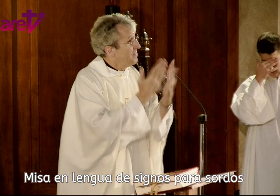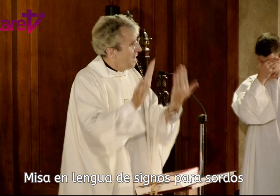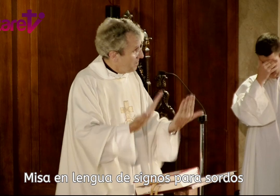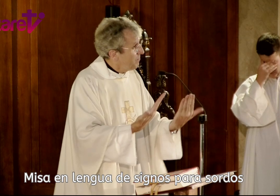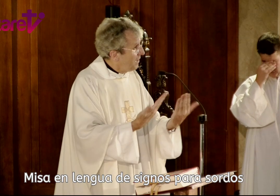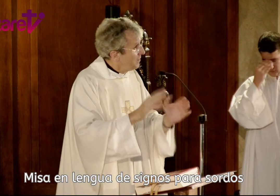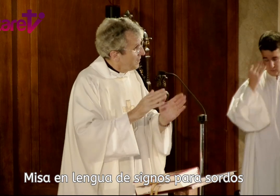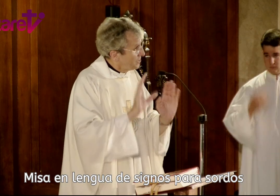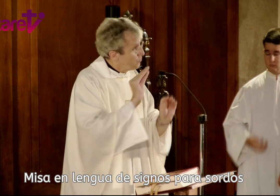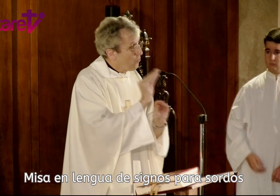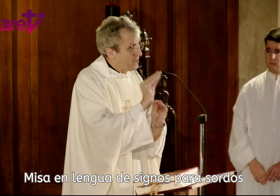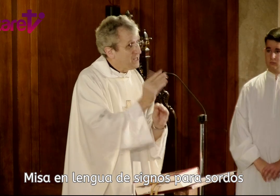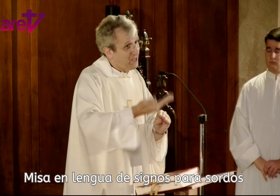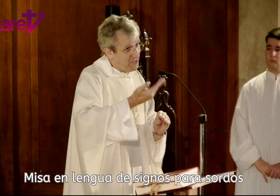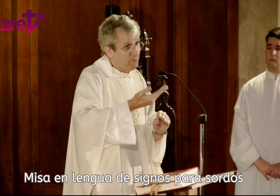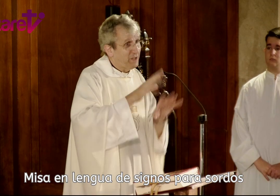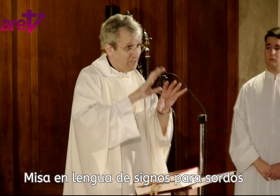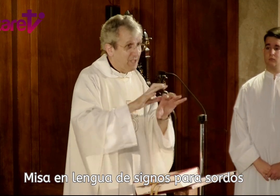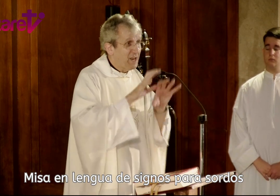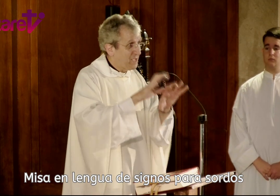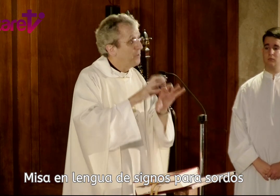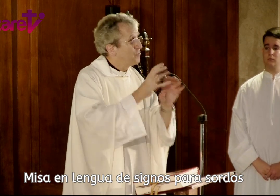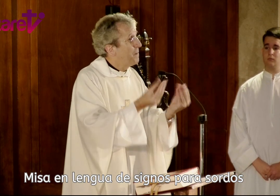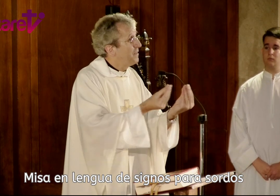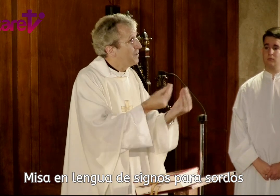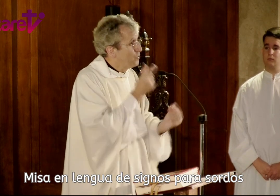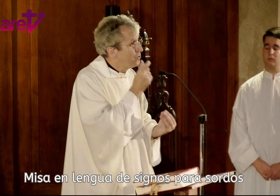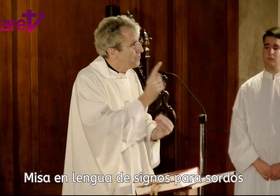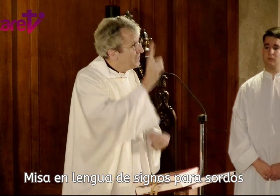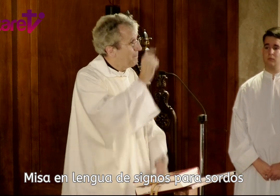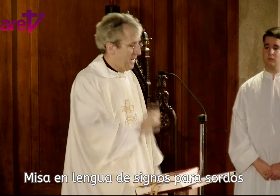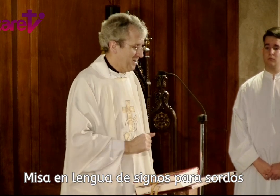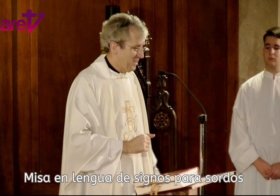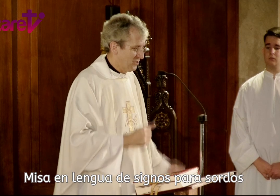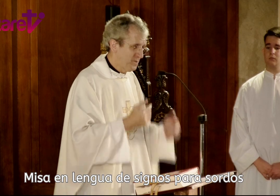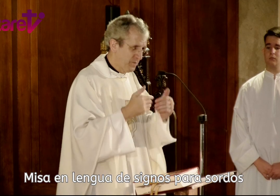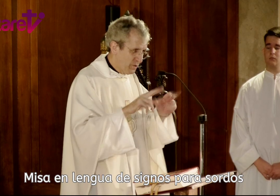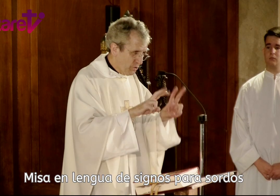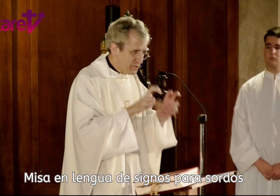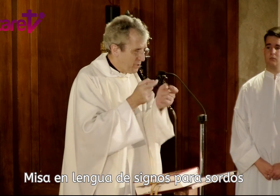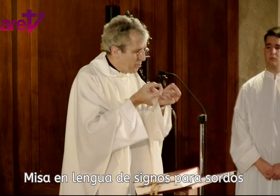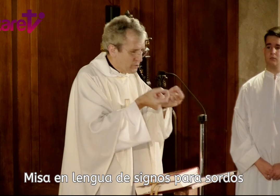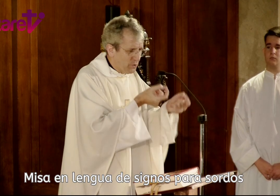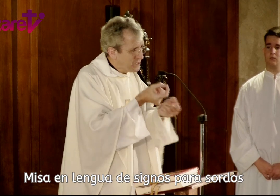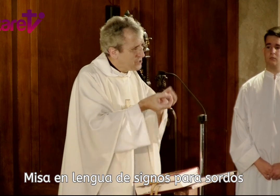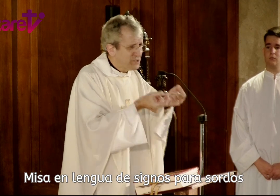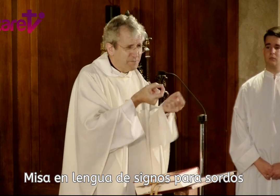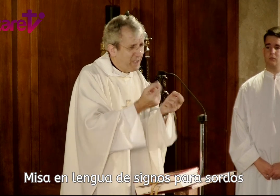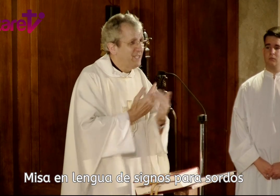la Biblia es una enseñanza importante en la que podemos aprender mucho de la palabra de Dios. Todo ese nuevo curso, sobre esas cosas pequeñas